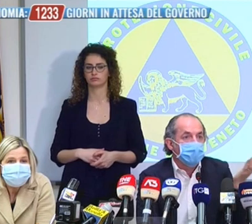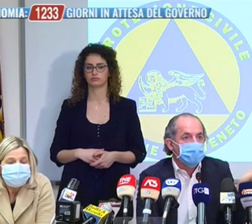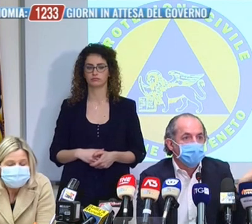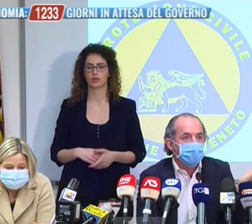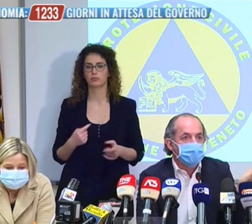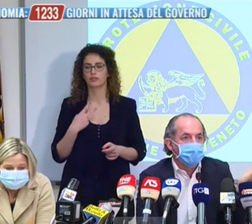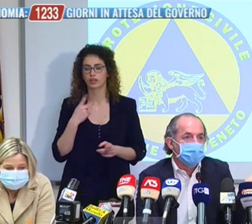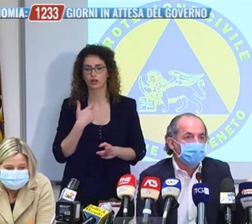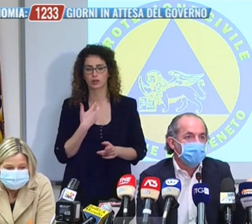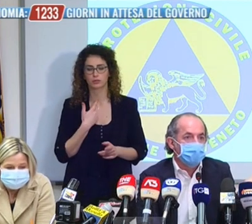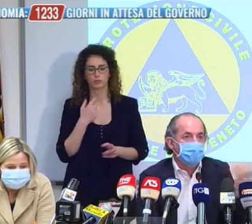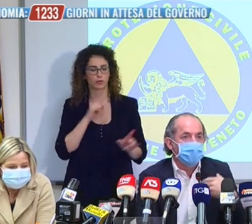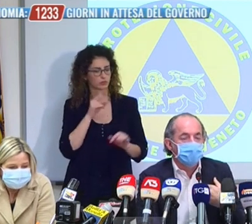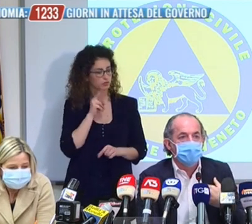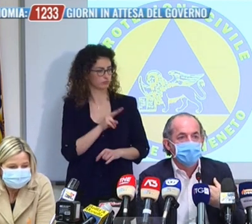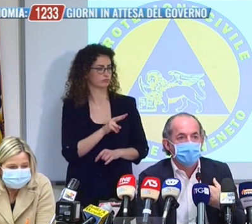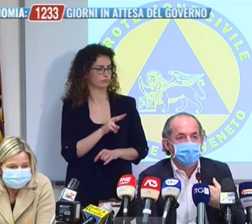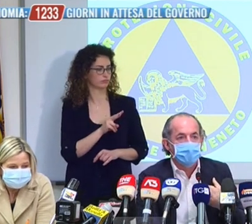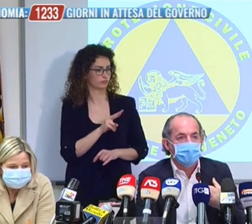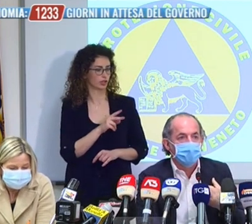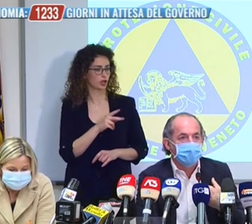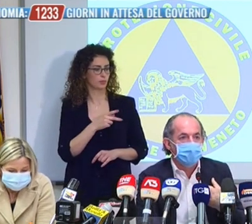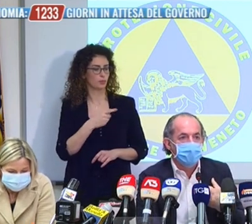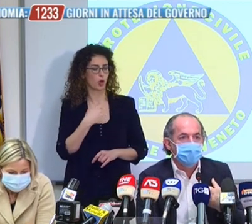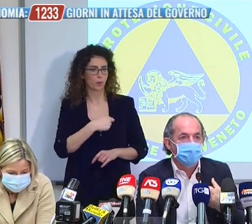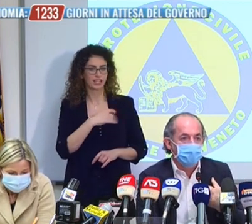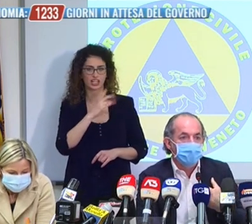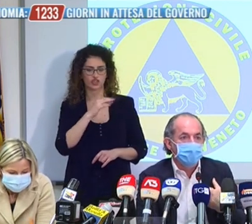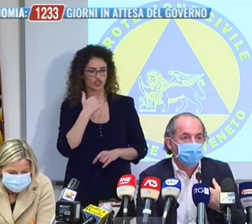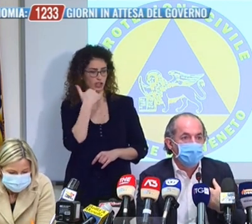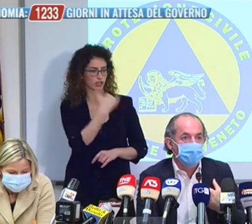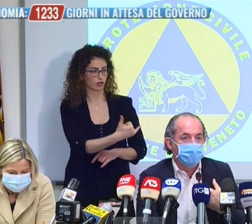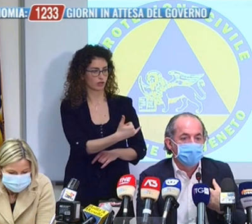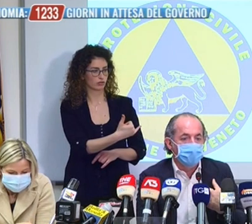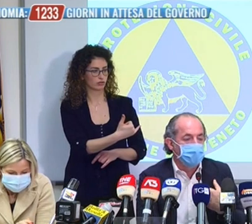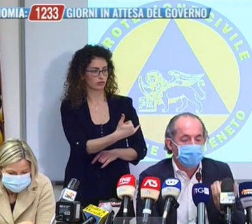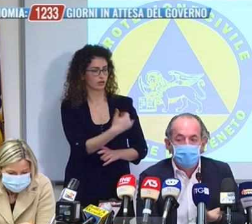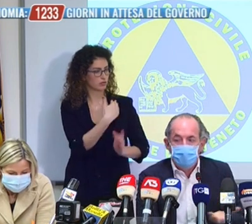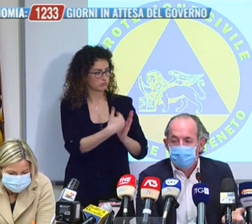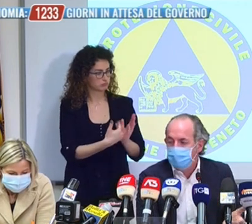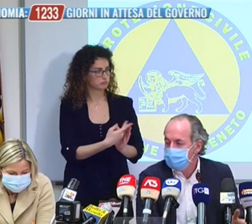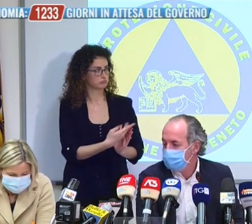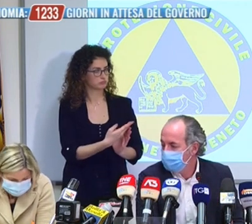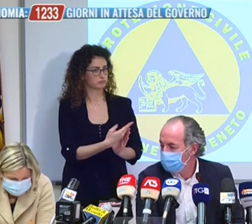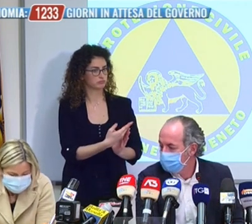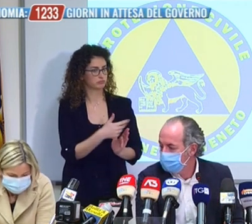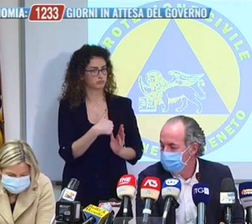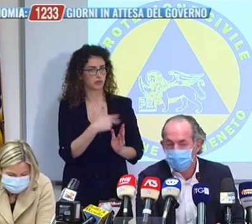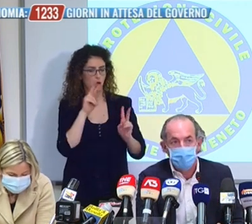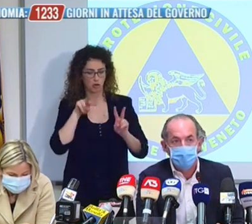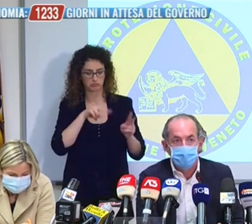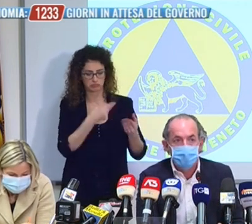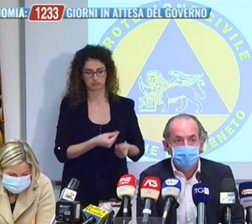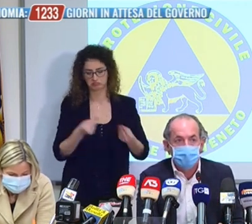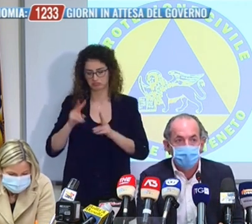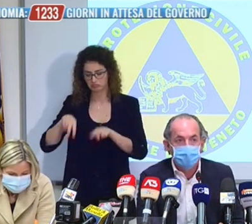Tanto è vero, quando ho visto la notizia ho chiamato io il presidente Cirio, ho detto, vediamo, mi ha mandato lui il protocollo, l'ho fatto visionare, ma